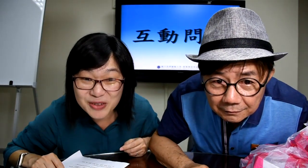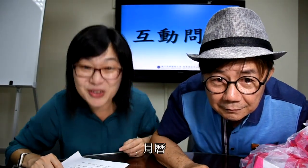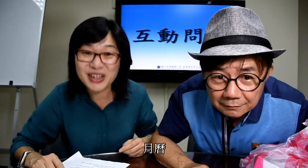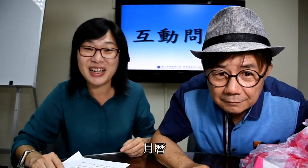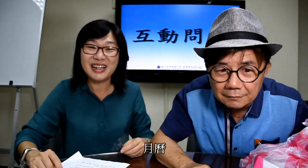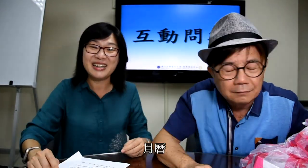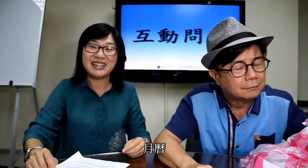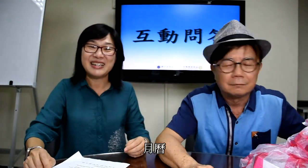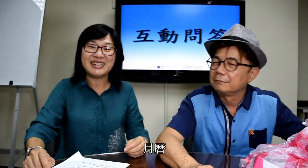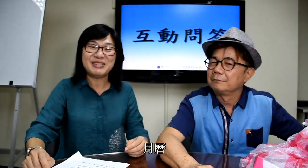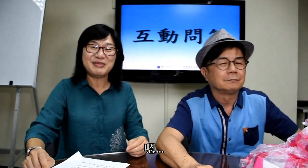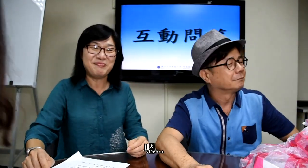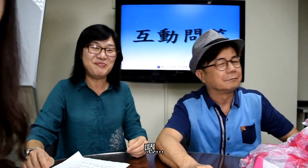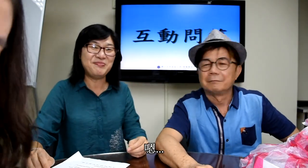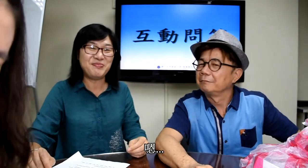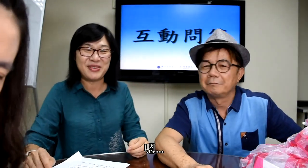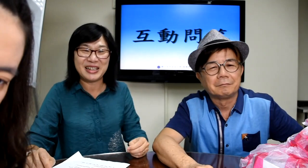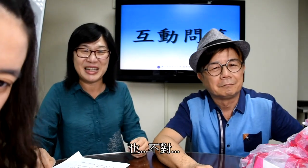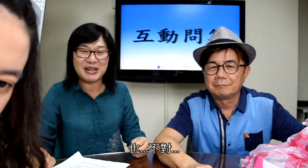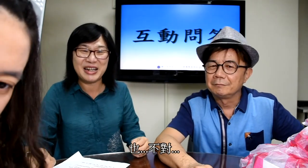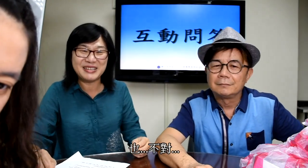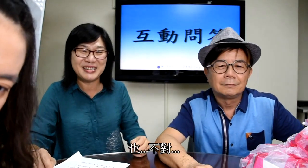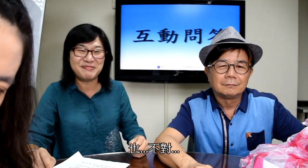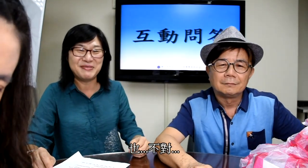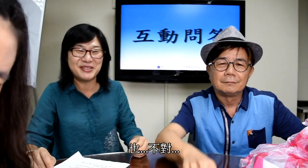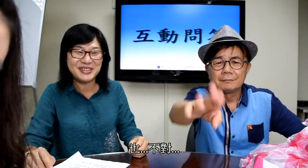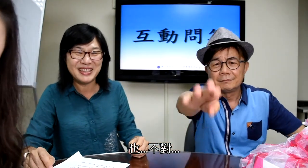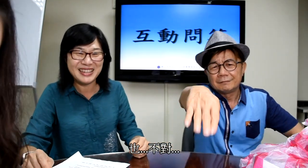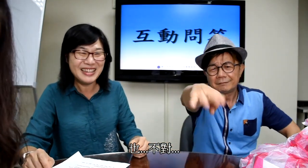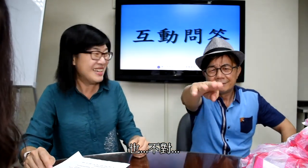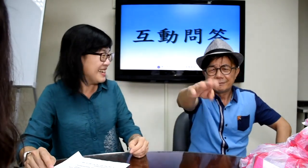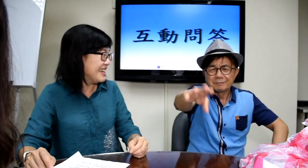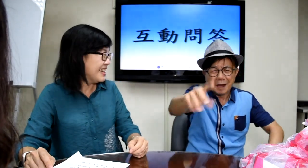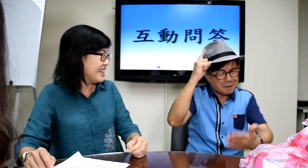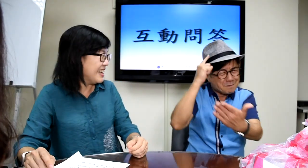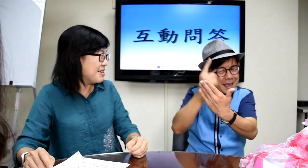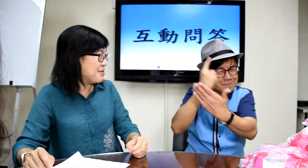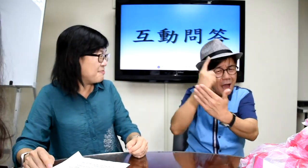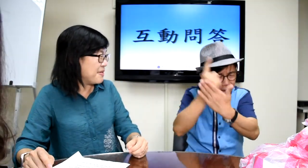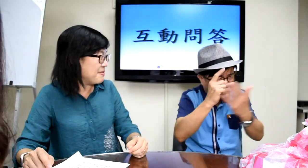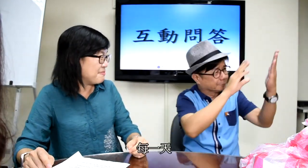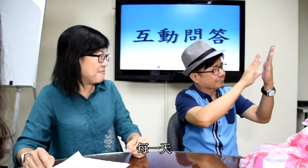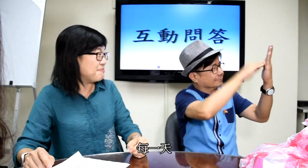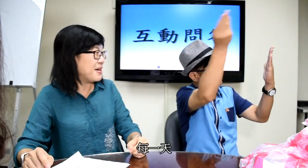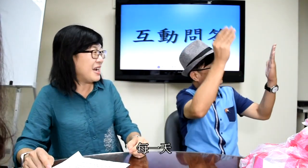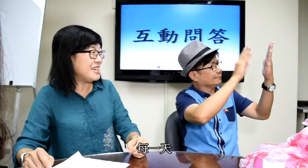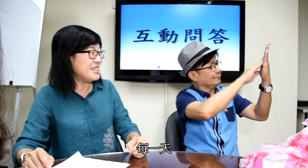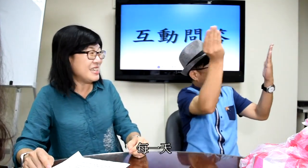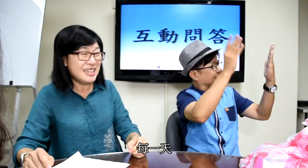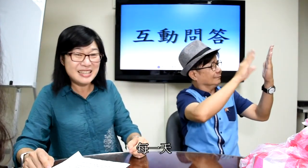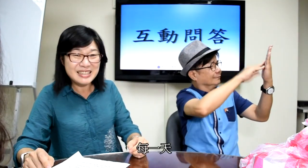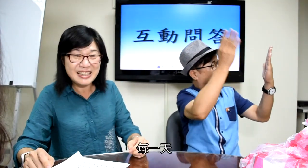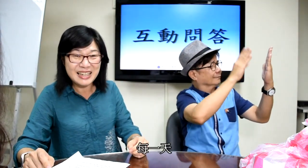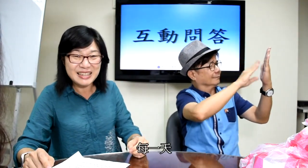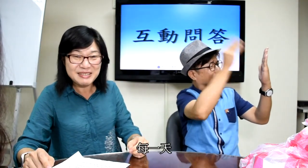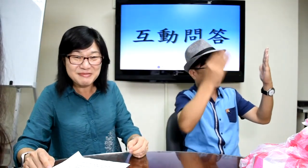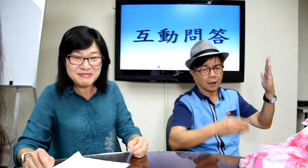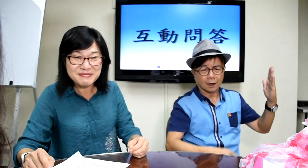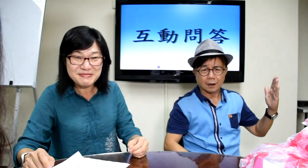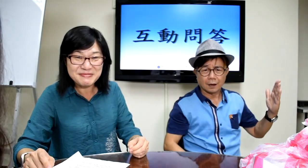阅历，也不对，每一天